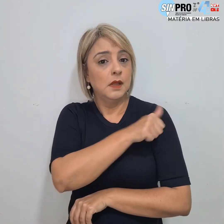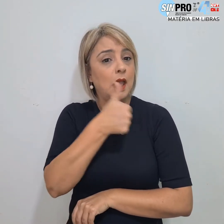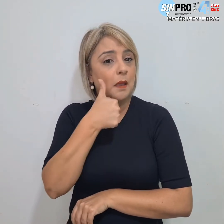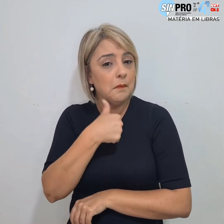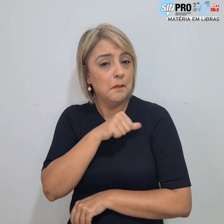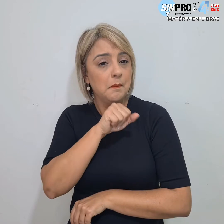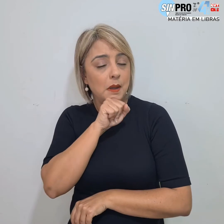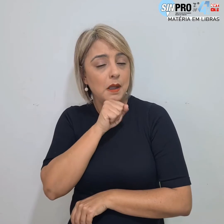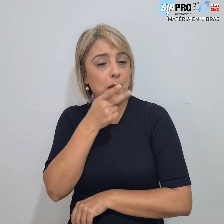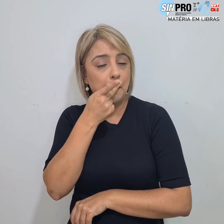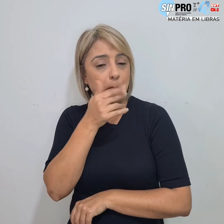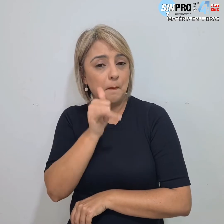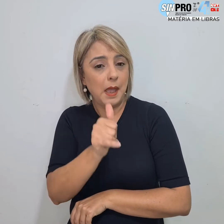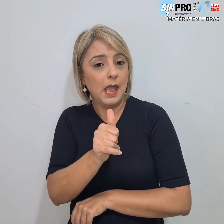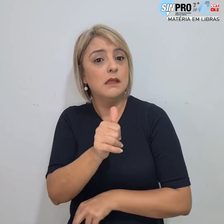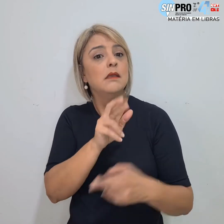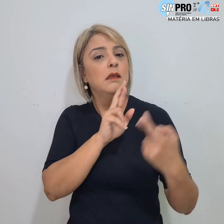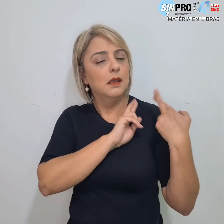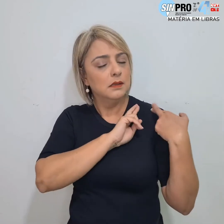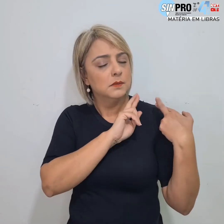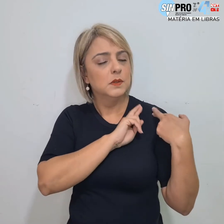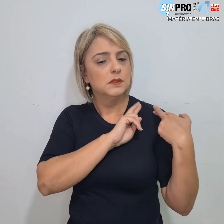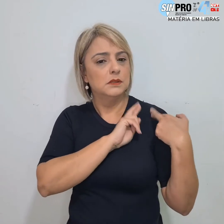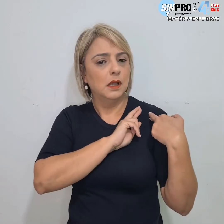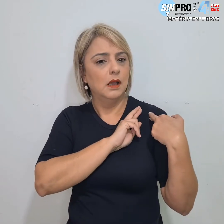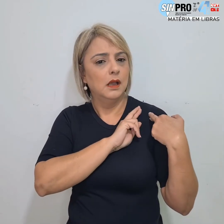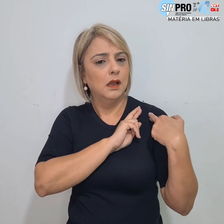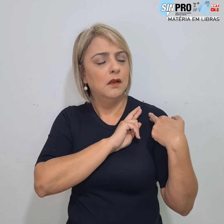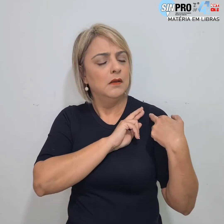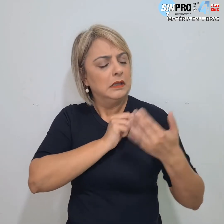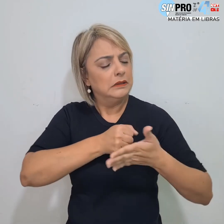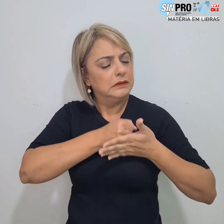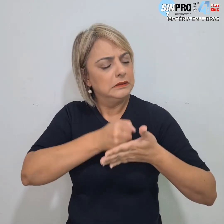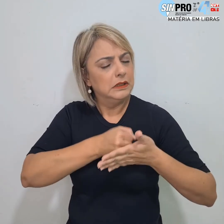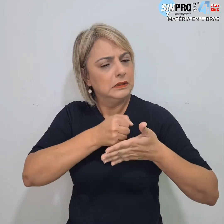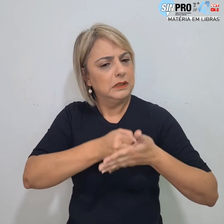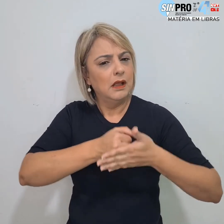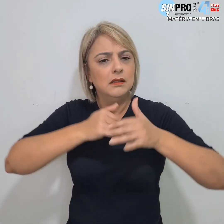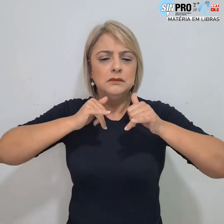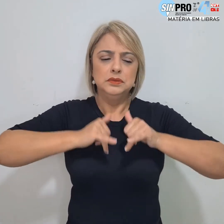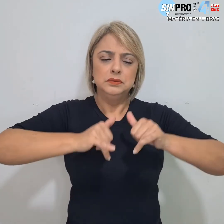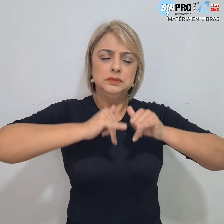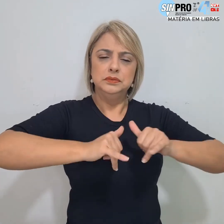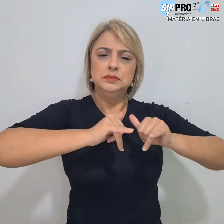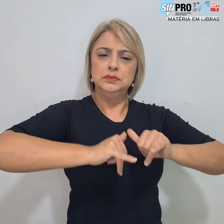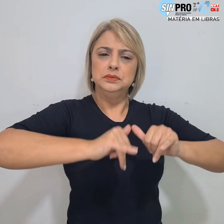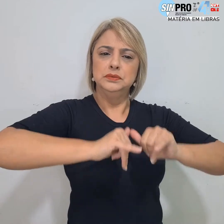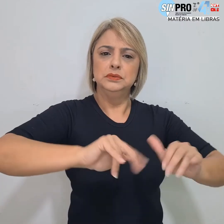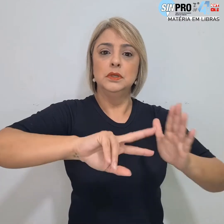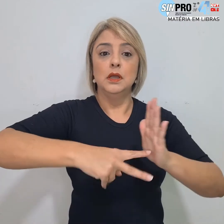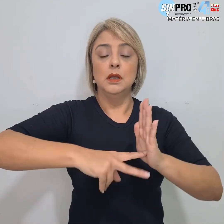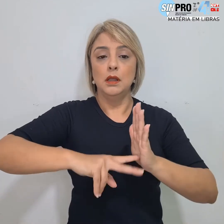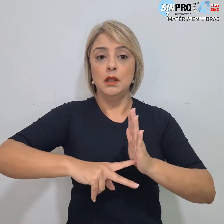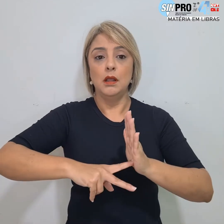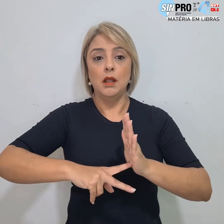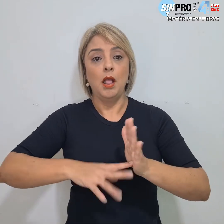mães, pais e responsáveis que dedicaram tempo às campanhas do sindicato, se manifestando